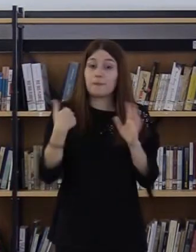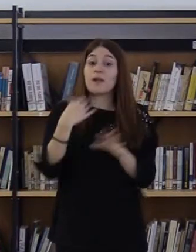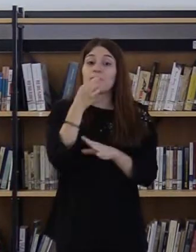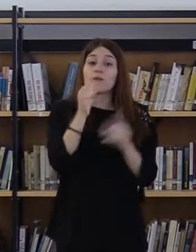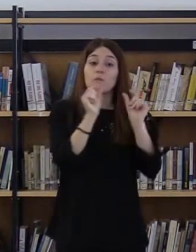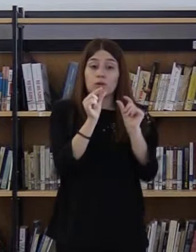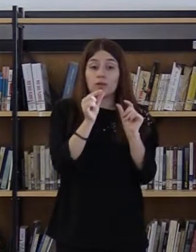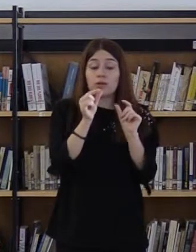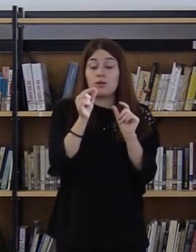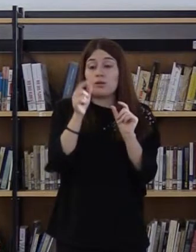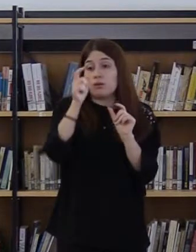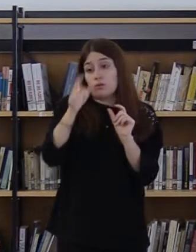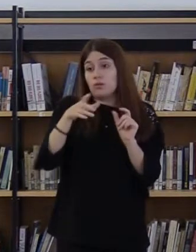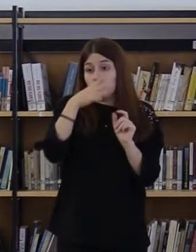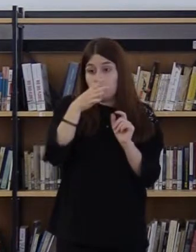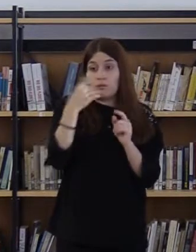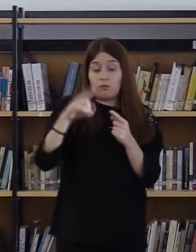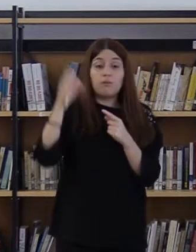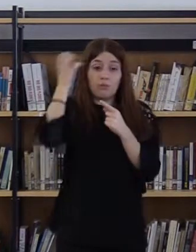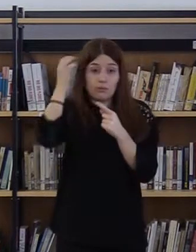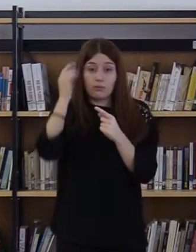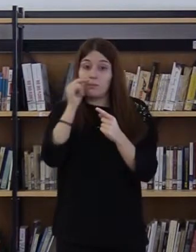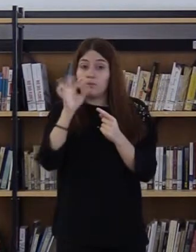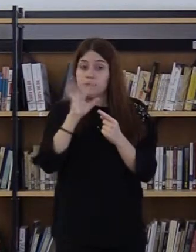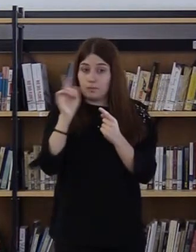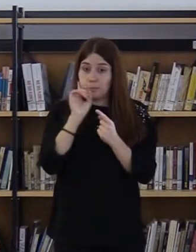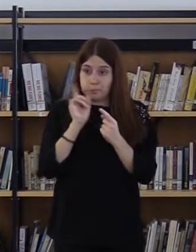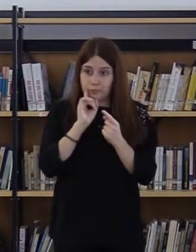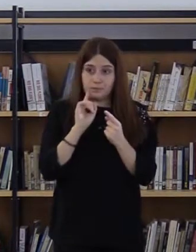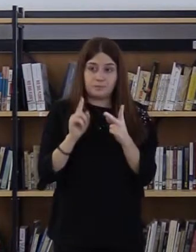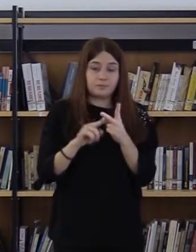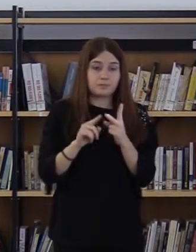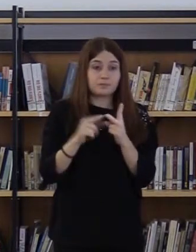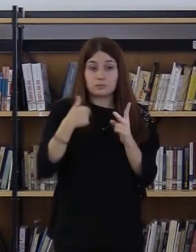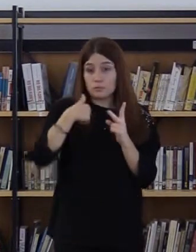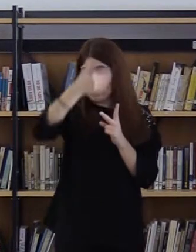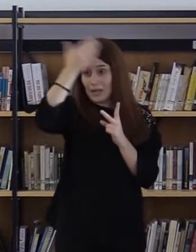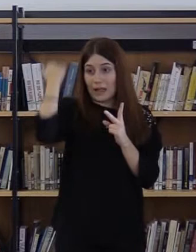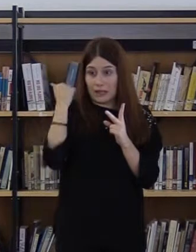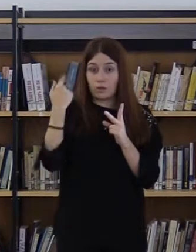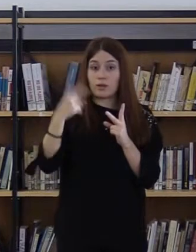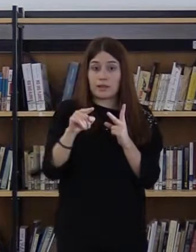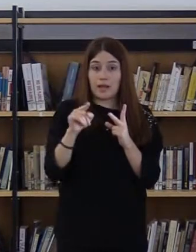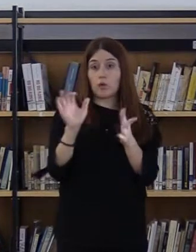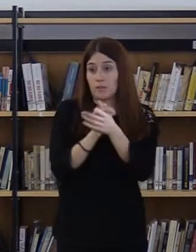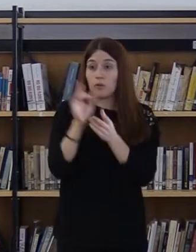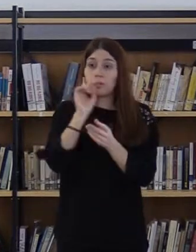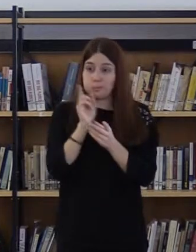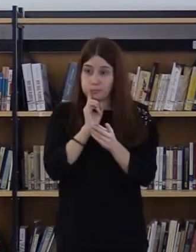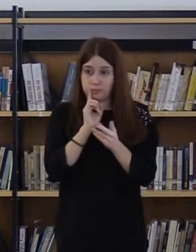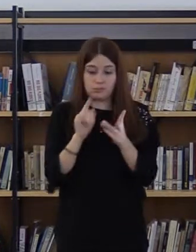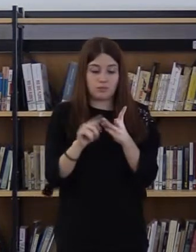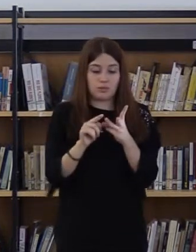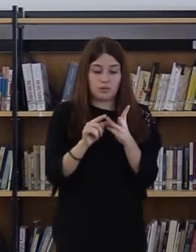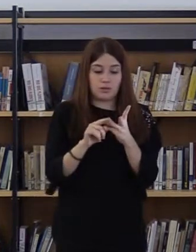bocadinho das autoras. Temos a Dina, que é filha de pais surdos, eu sou a Cláudia, tenho um marido surdo,